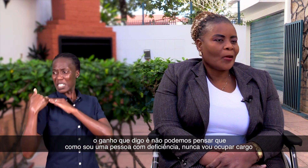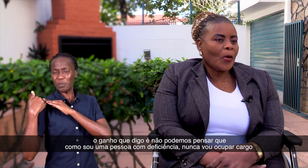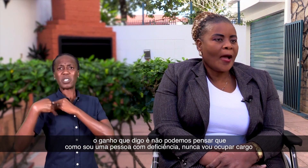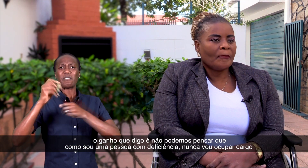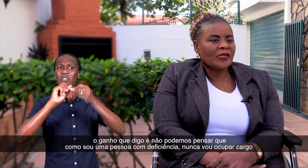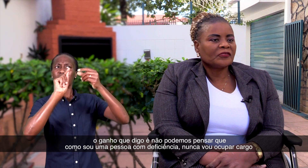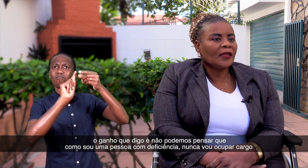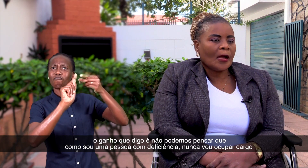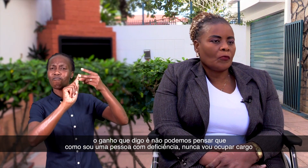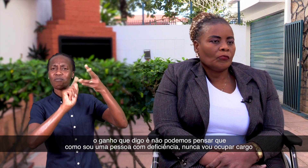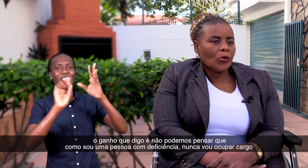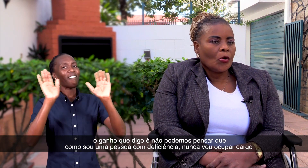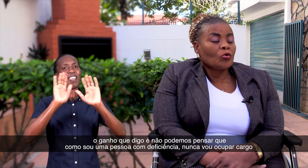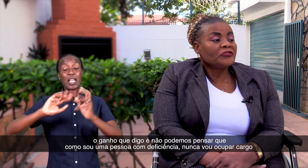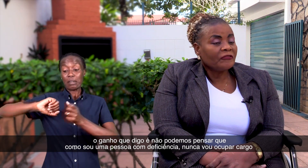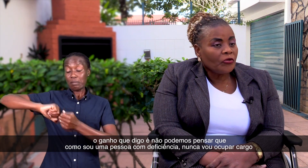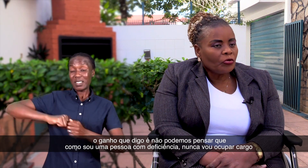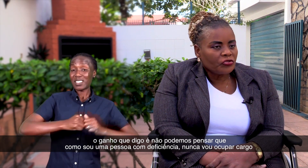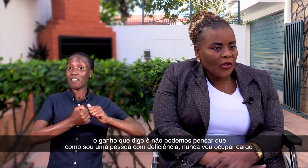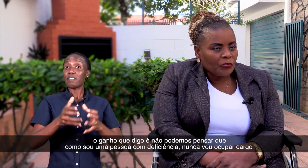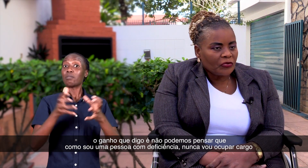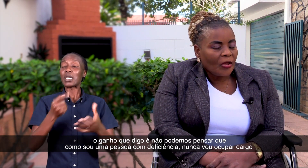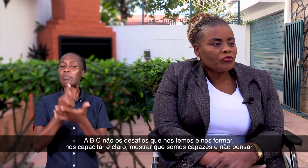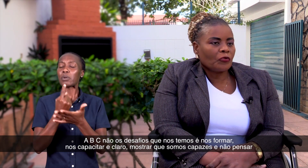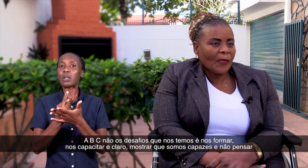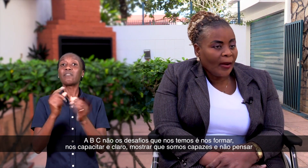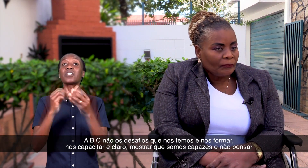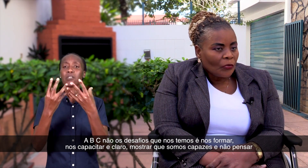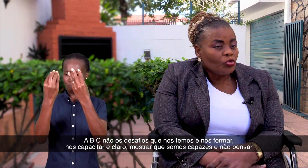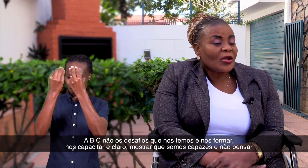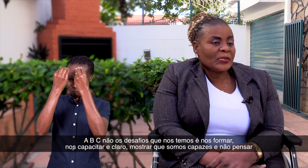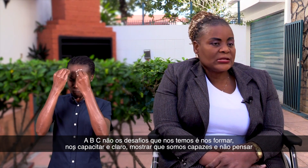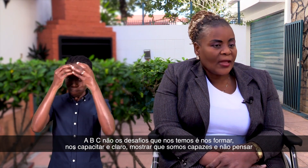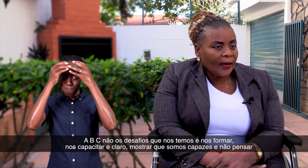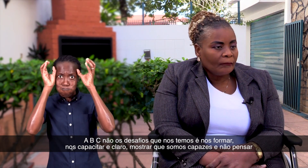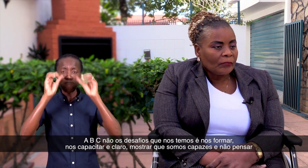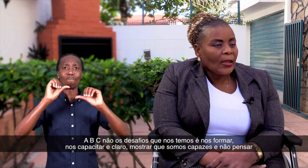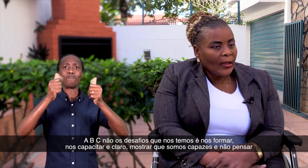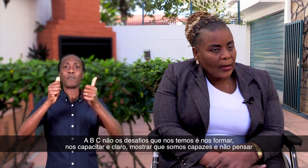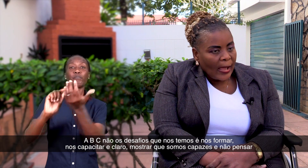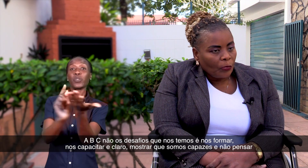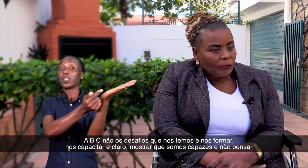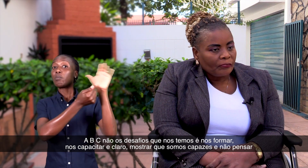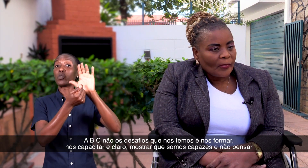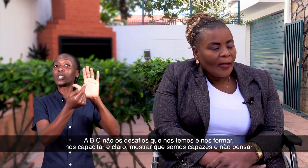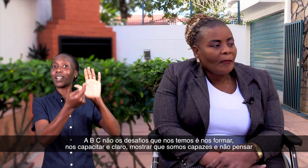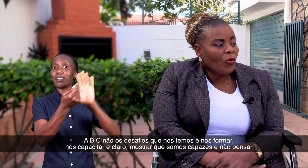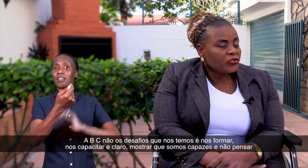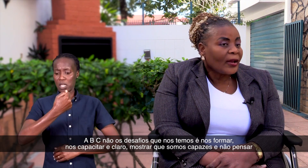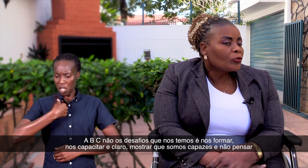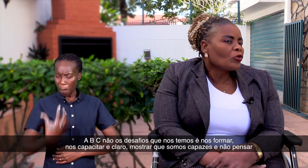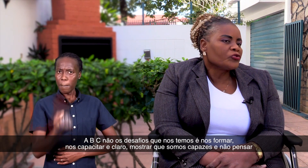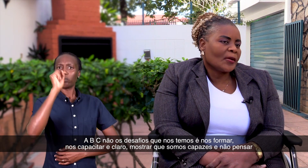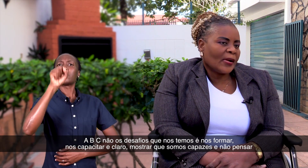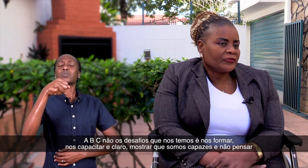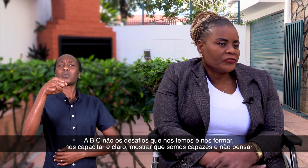ocupar cargo A, B, C, não. O desafio que nós temos é nos formar, nos capacitar e, claro,